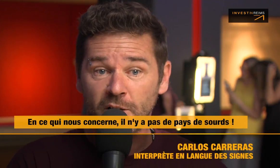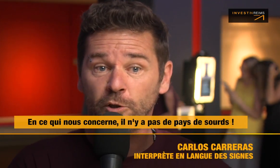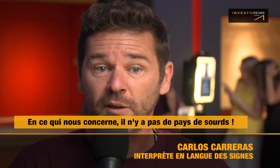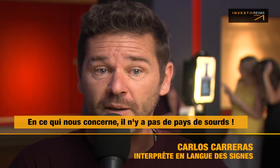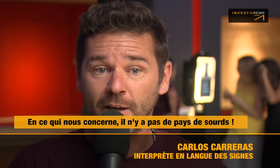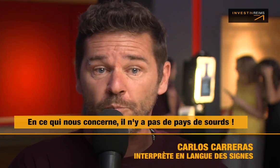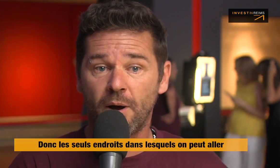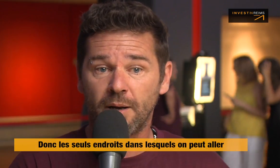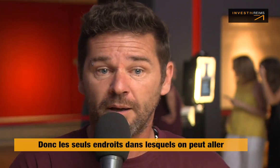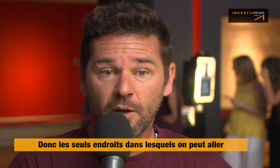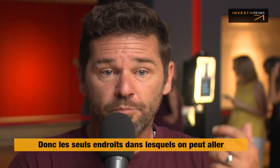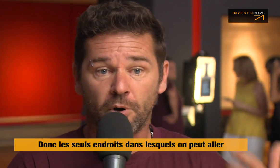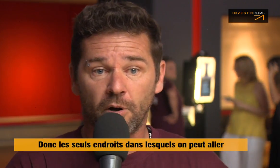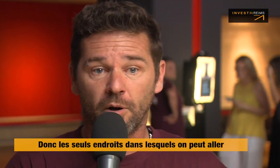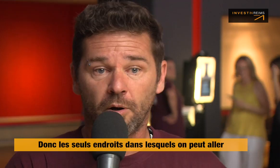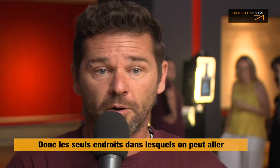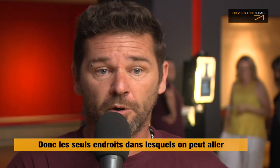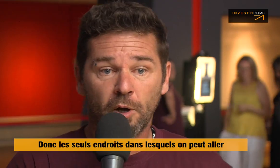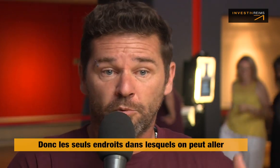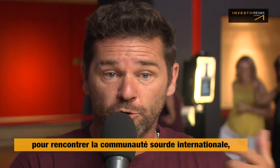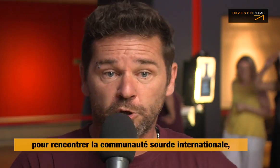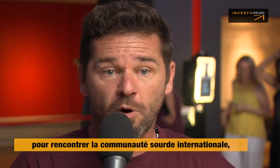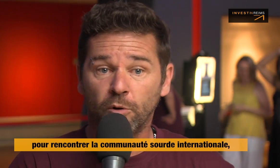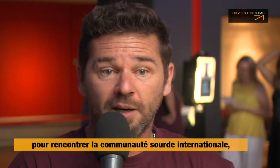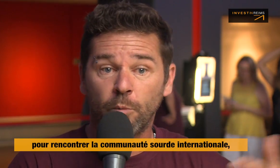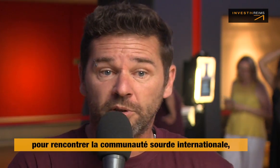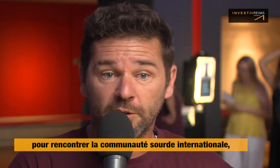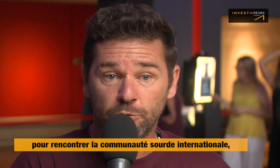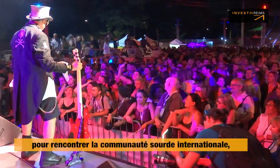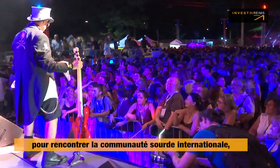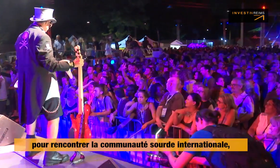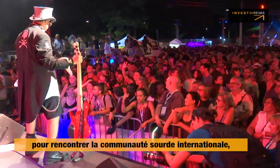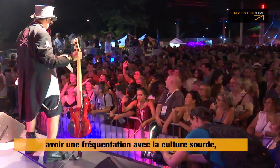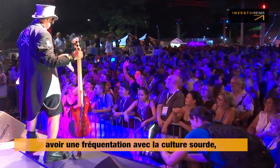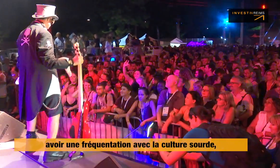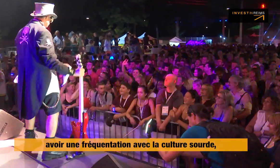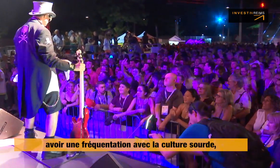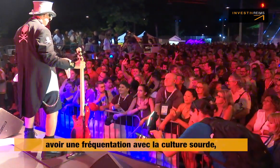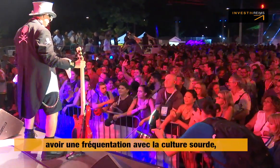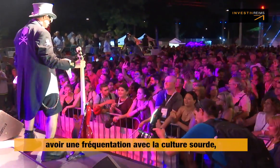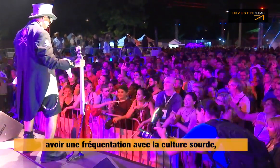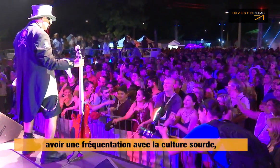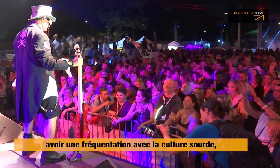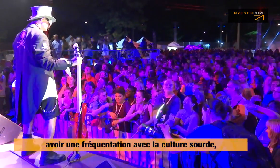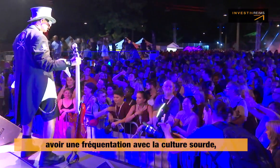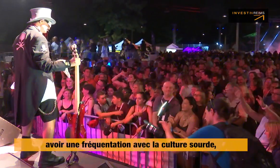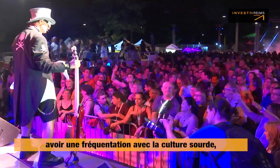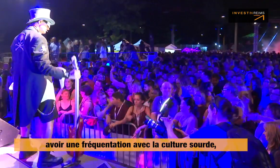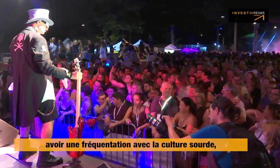seuls endroits dans lesquels on peut aller pour justement rencontrer la communauté sourde internationale, avoir une fréquentation avec la culture sourde,